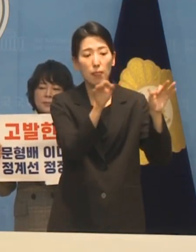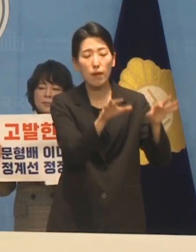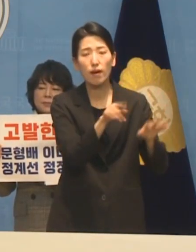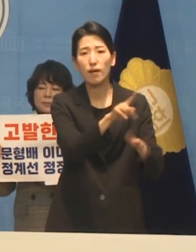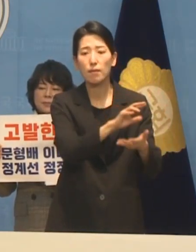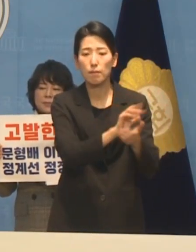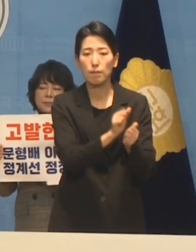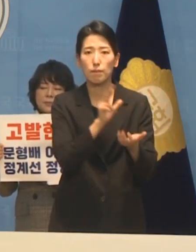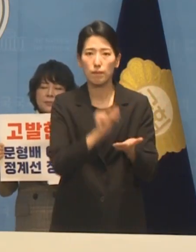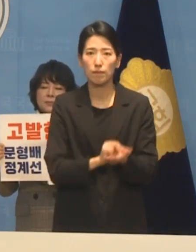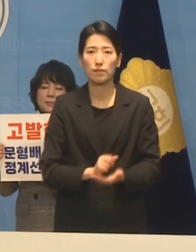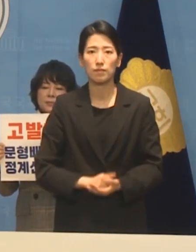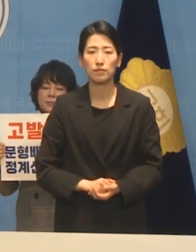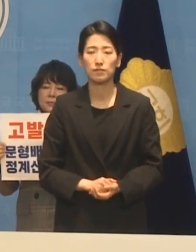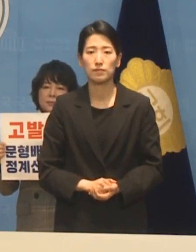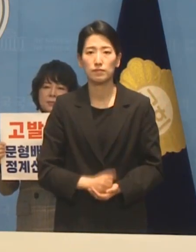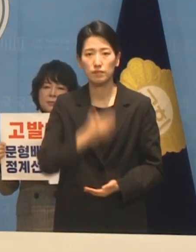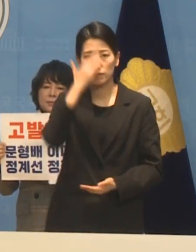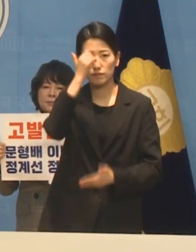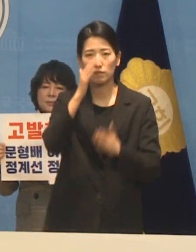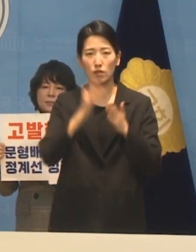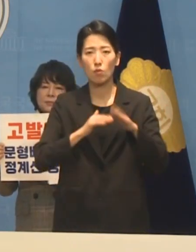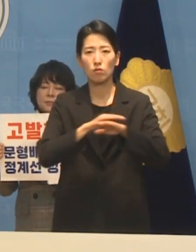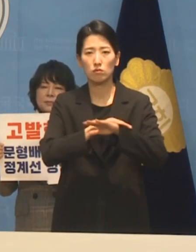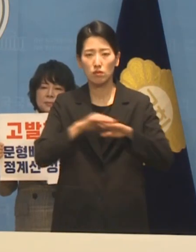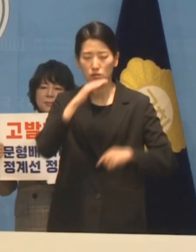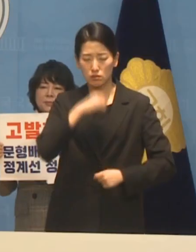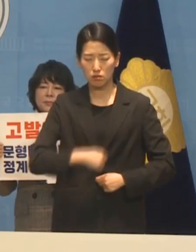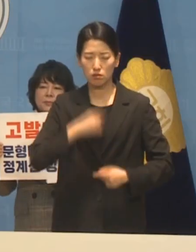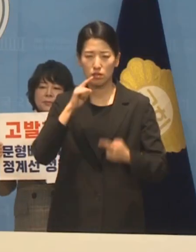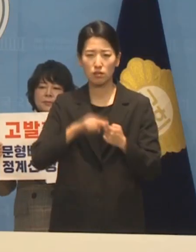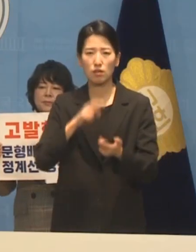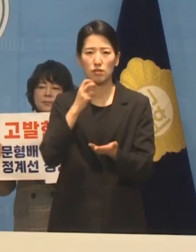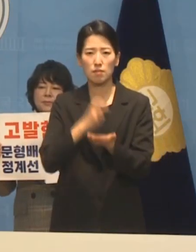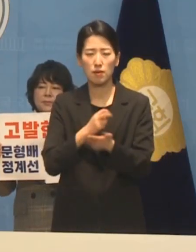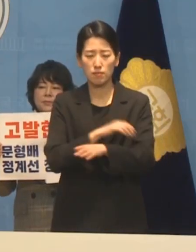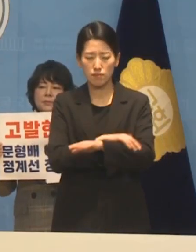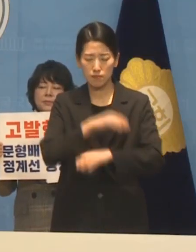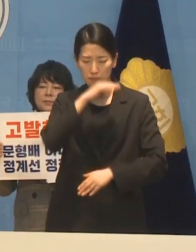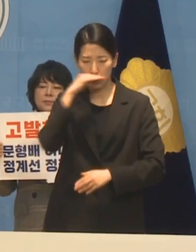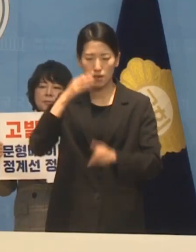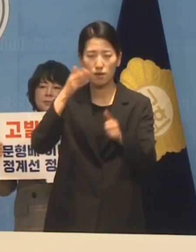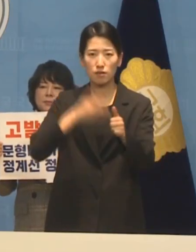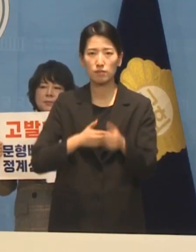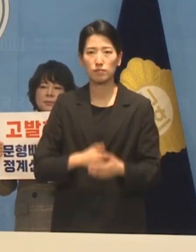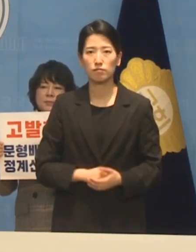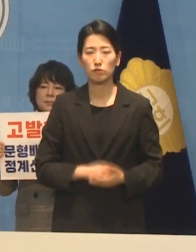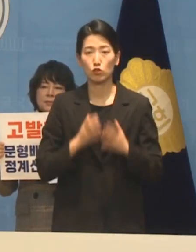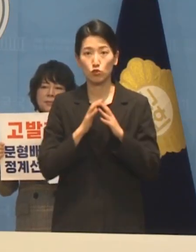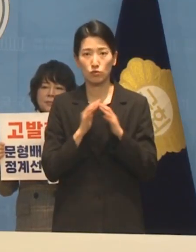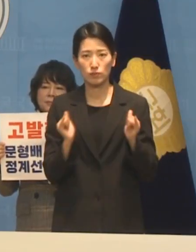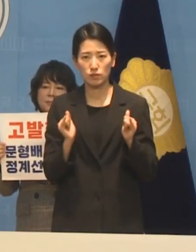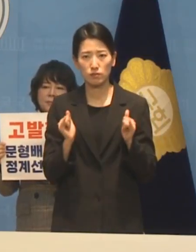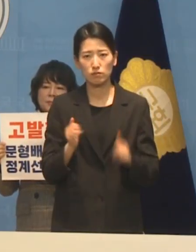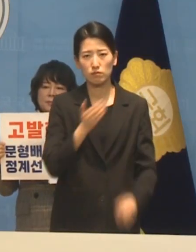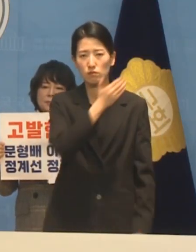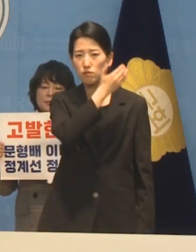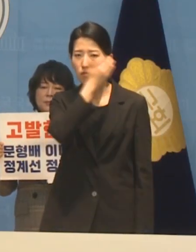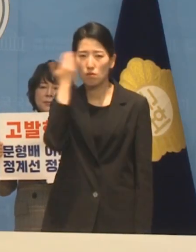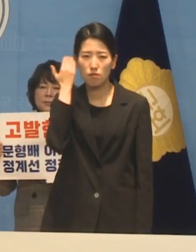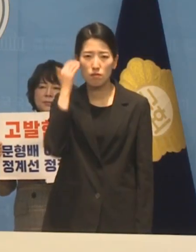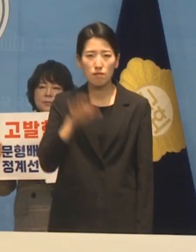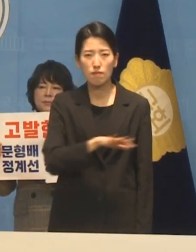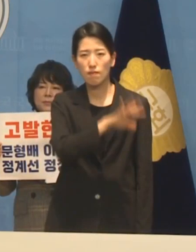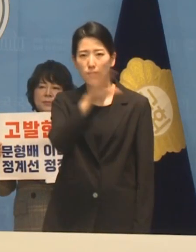헌재는 정의와 공의에 기반한 판결을 내리시길 간절히 바랍니다. 국민이, 청년이, 어른들이